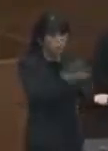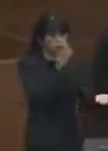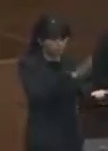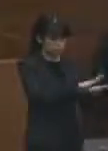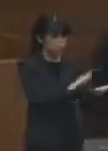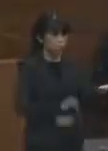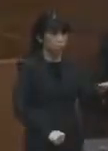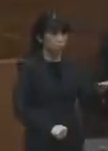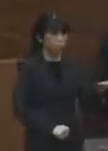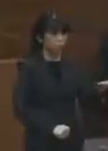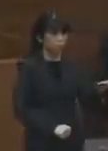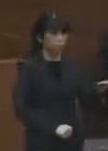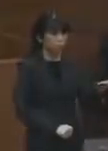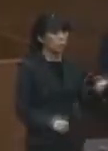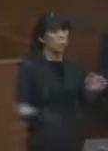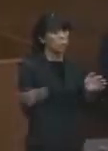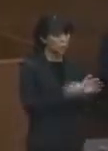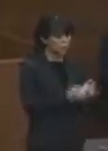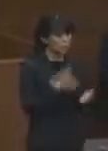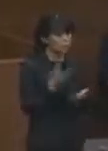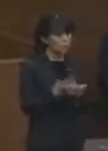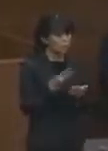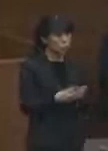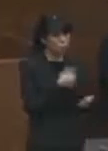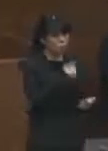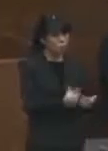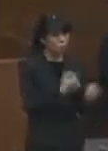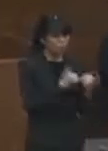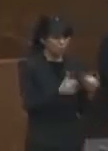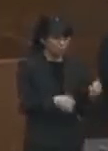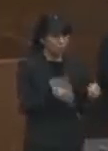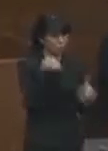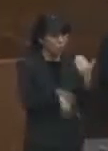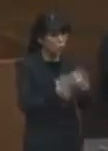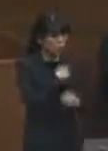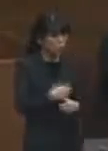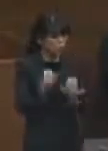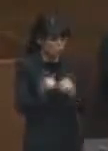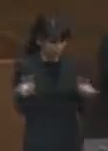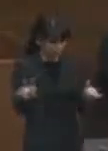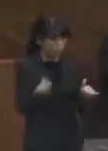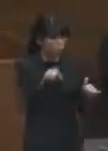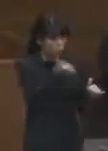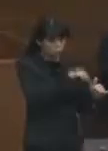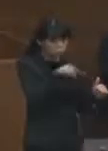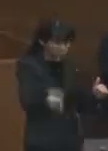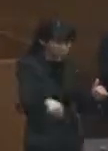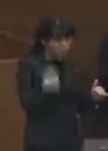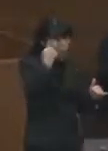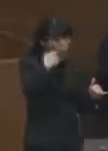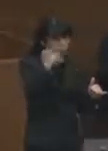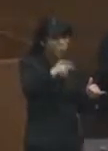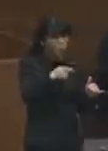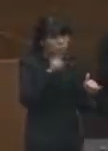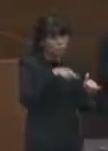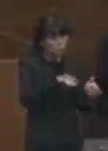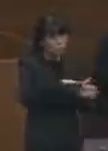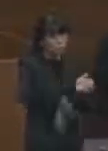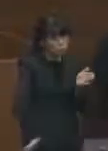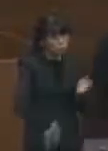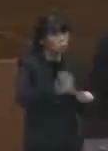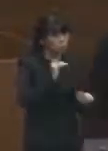ございます。最後に、請求資格者および投票資格者から、定住外国人を除くことは、自治基本